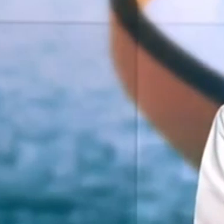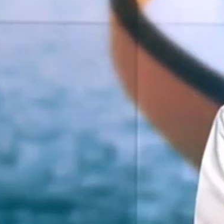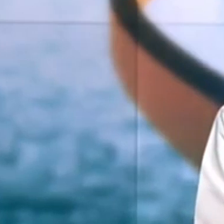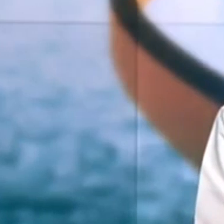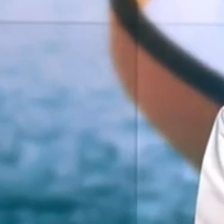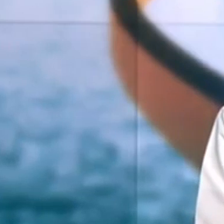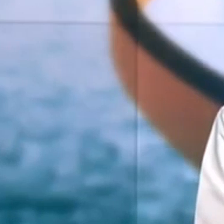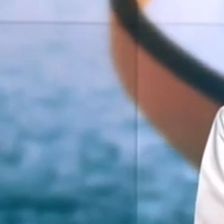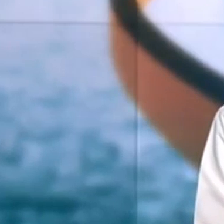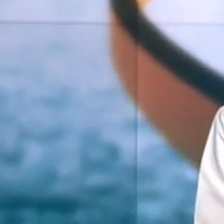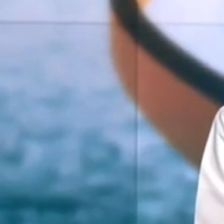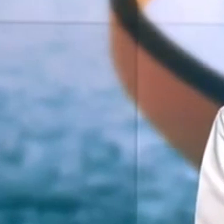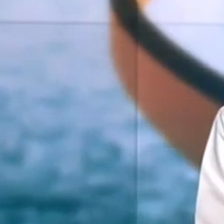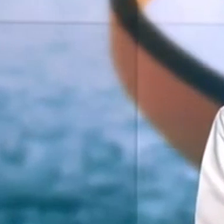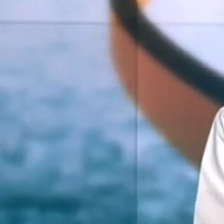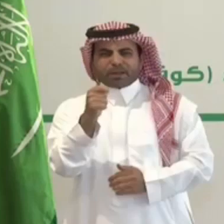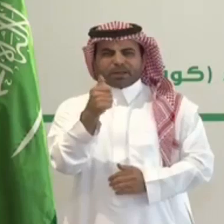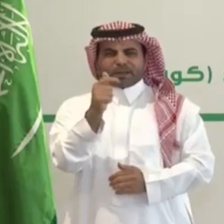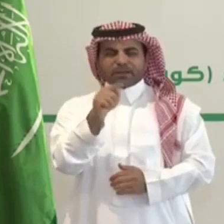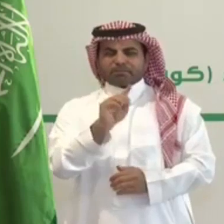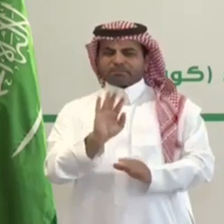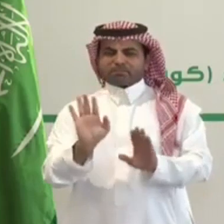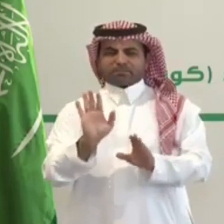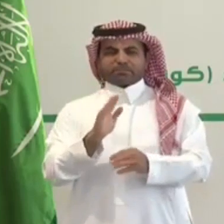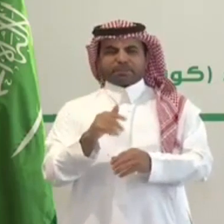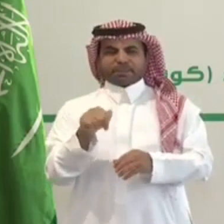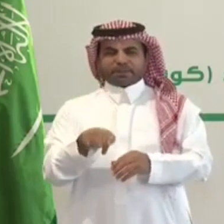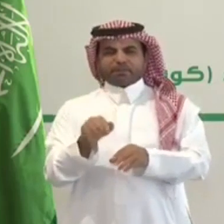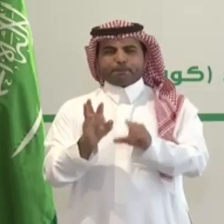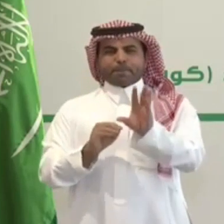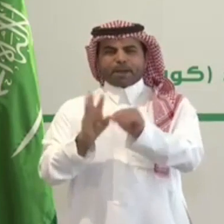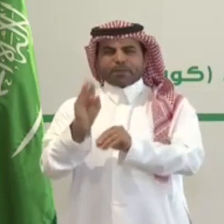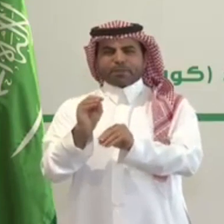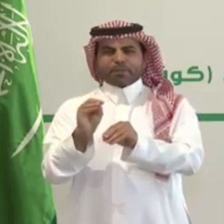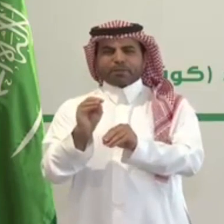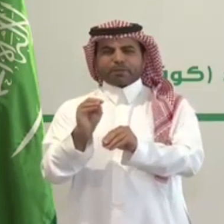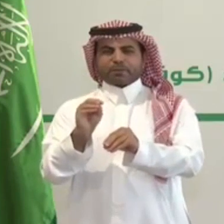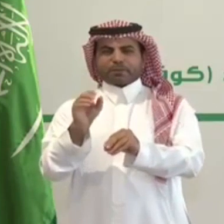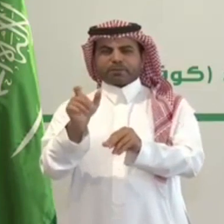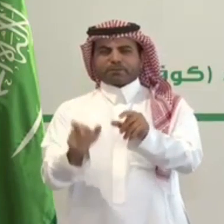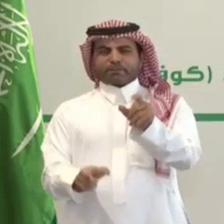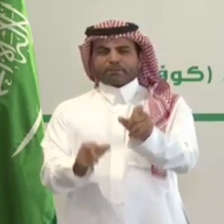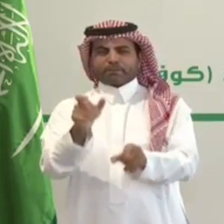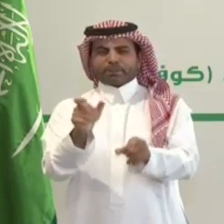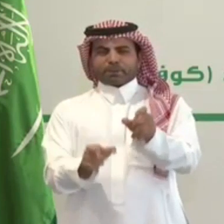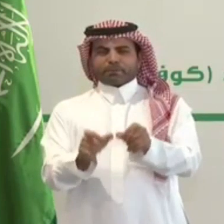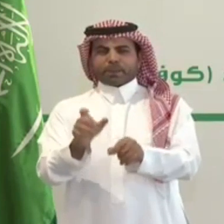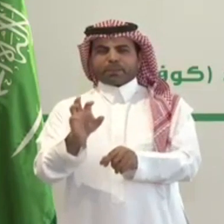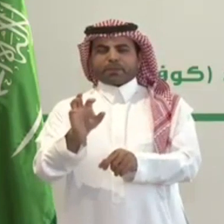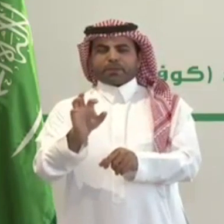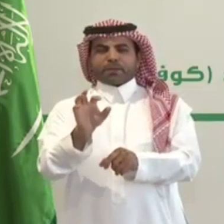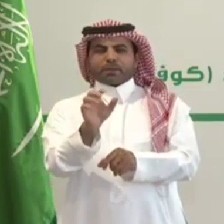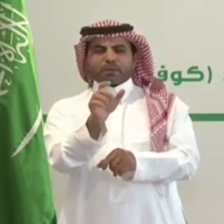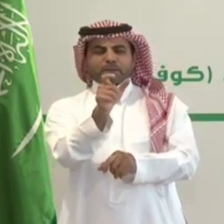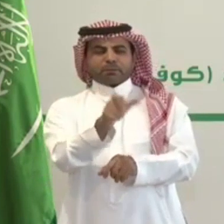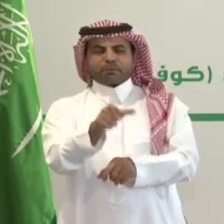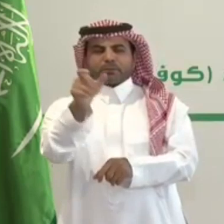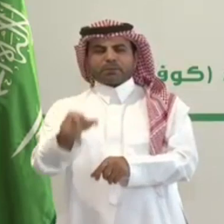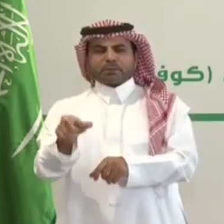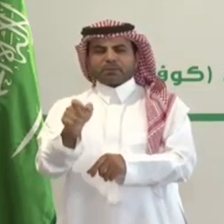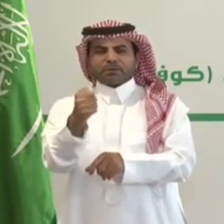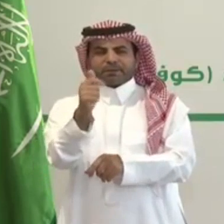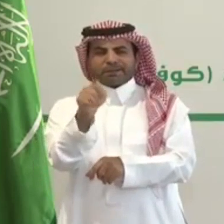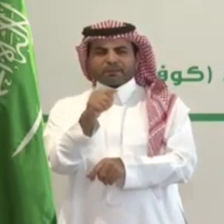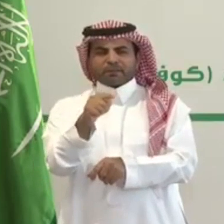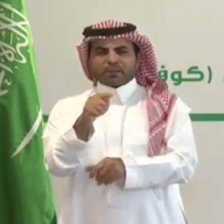حول قرار منع التجول. تم التعامل مع عدد محدود من المخالفات في أثناء